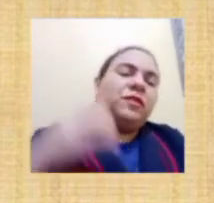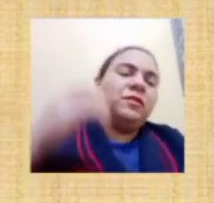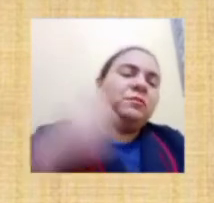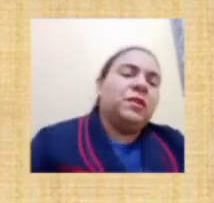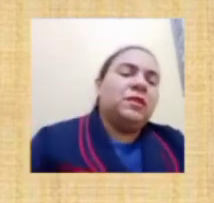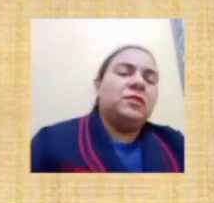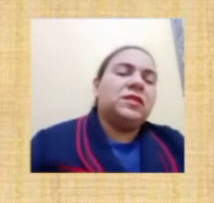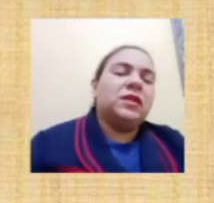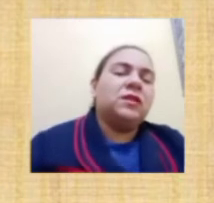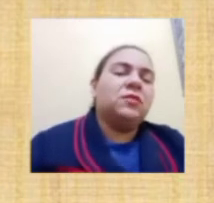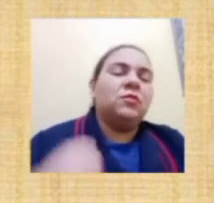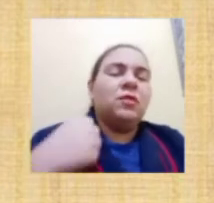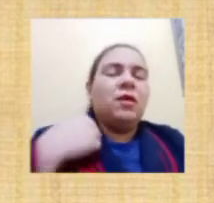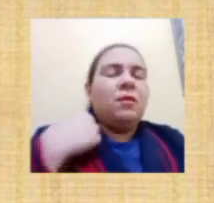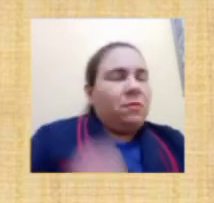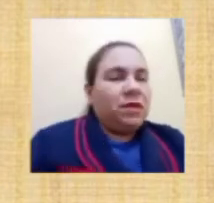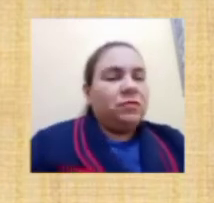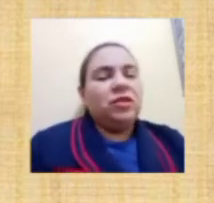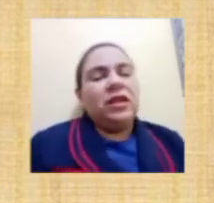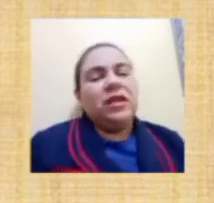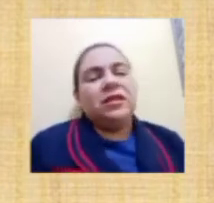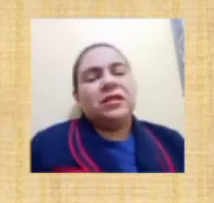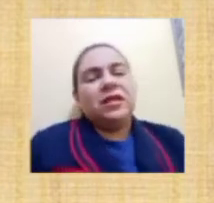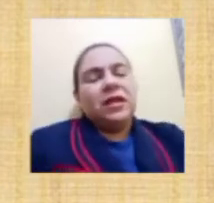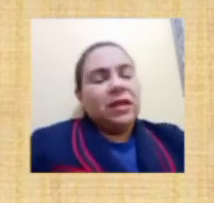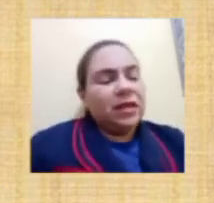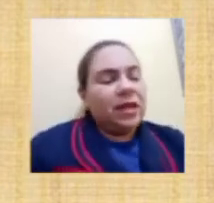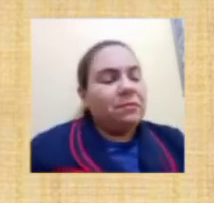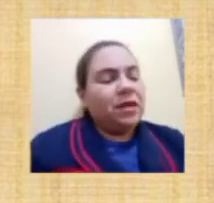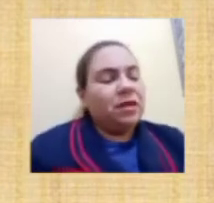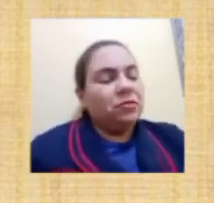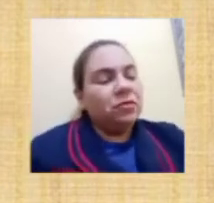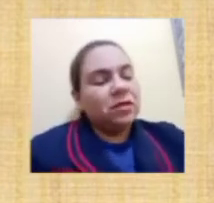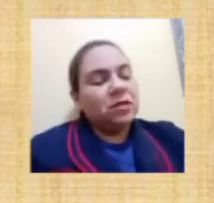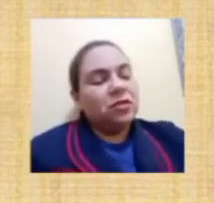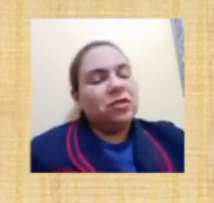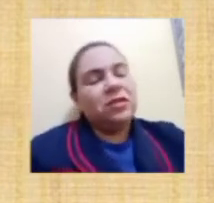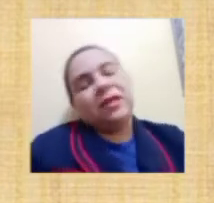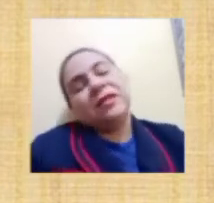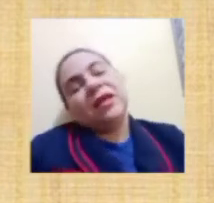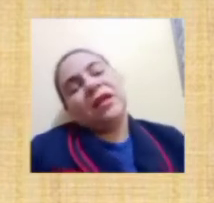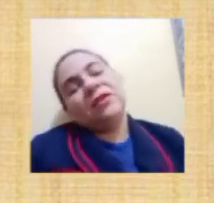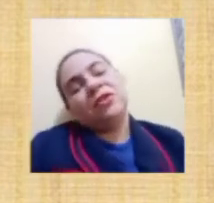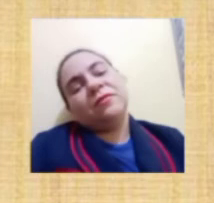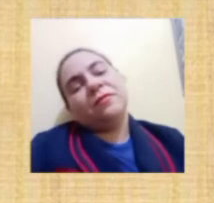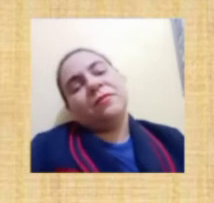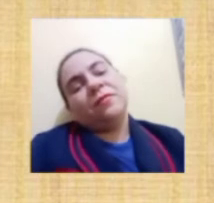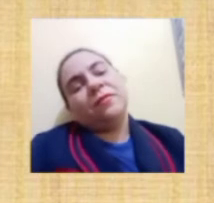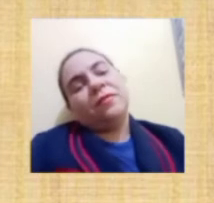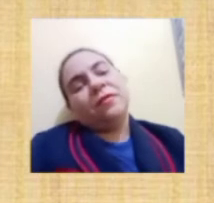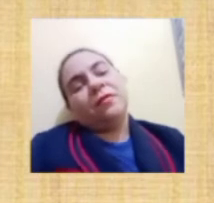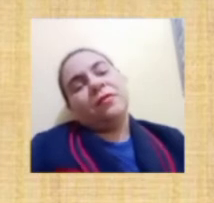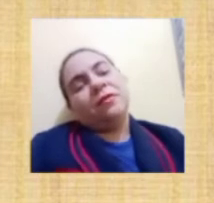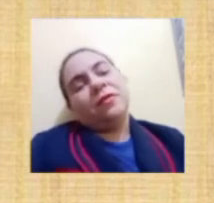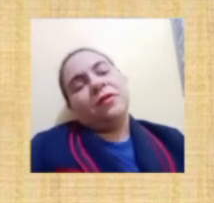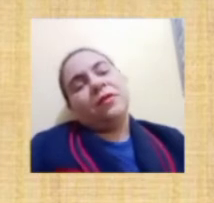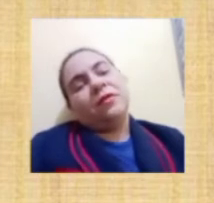aí mais 5, aí agrupamos somente os